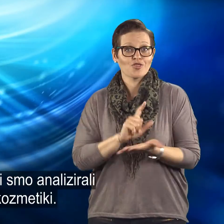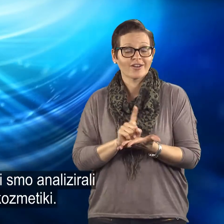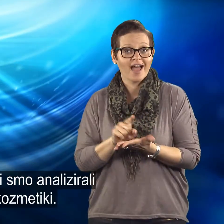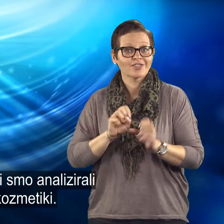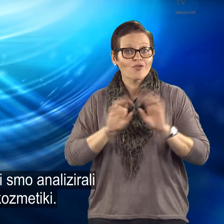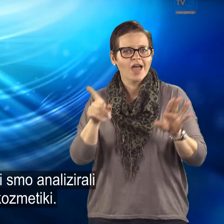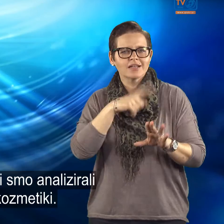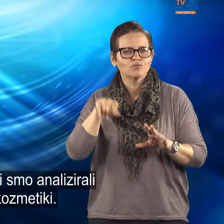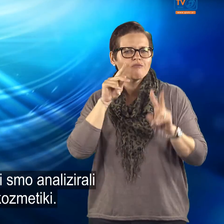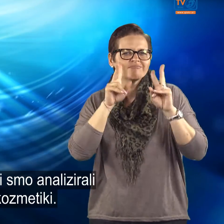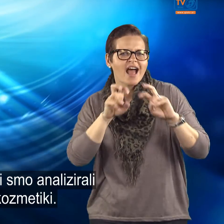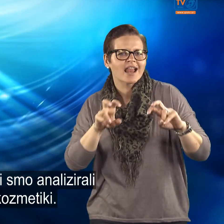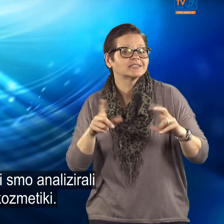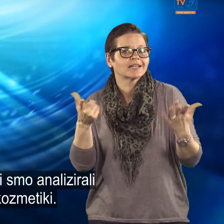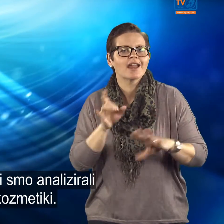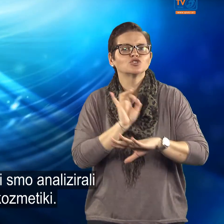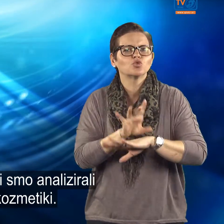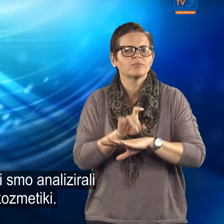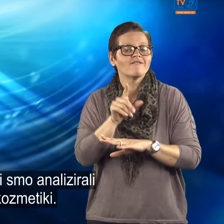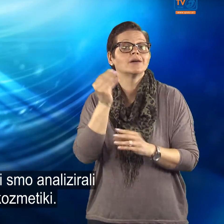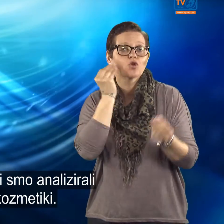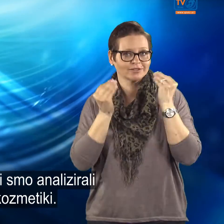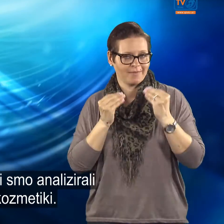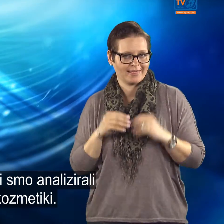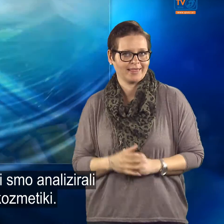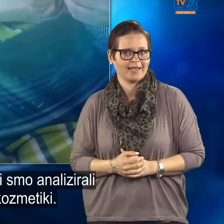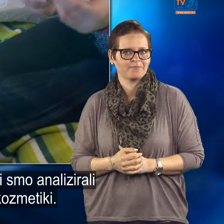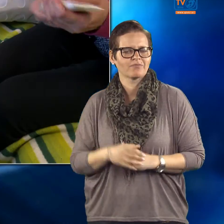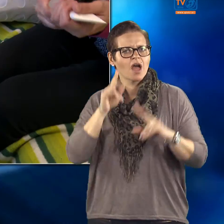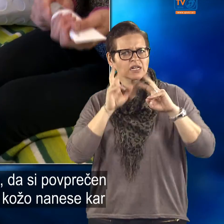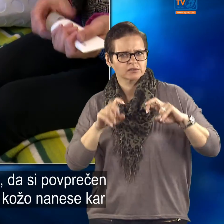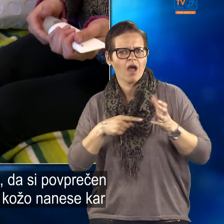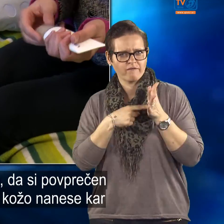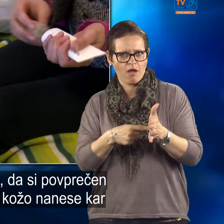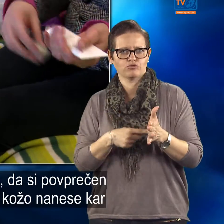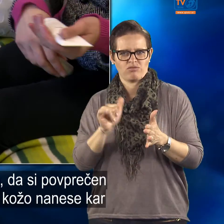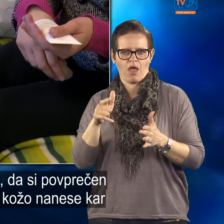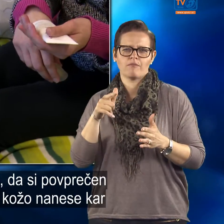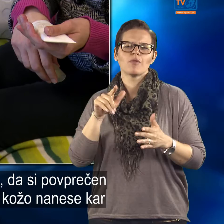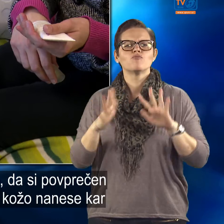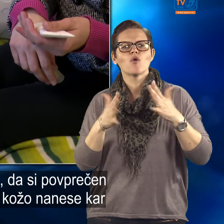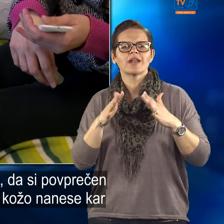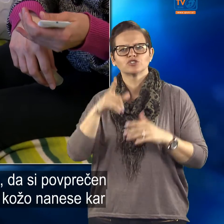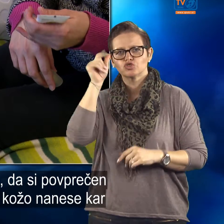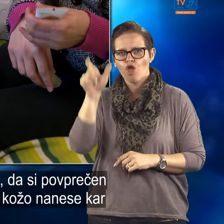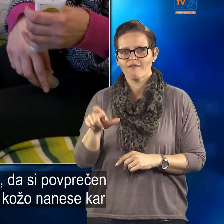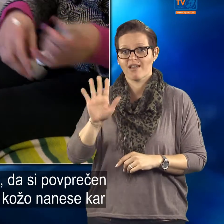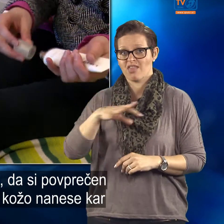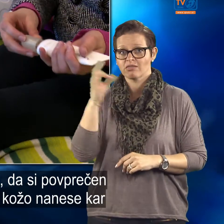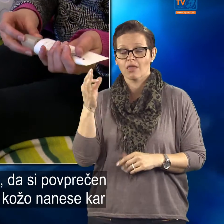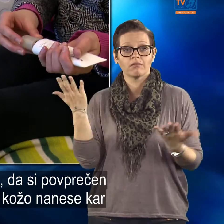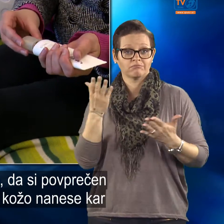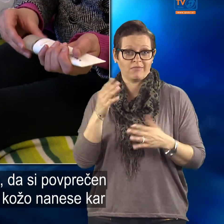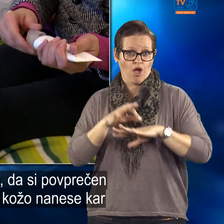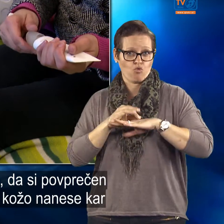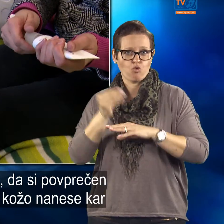V tokratni oddaji smo analizirali strupe v kozmetiki. Raziskave kažejo, da si povprečen človek